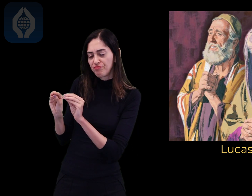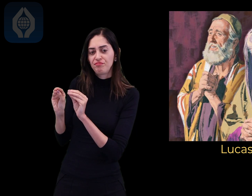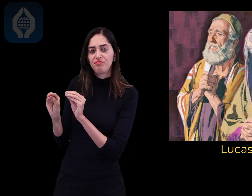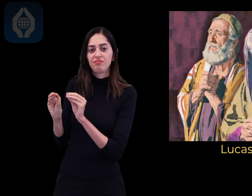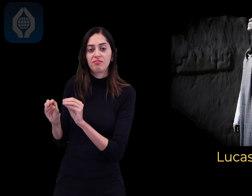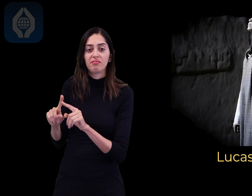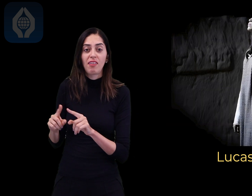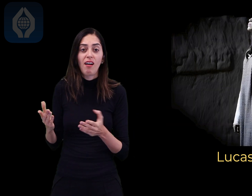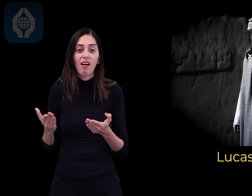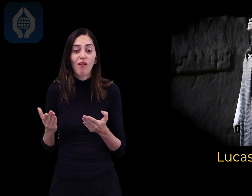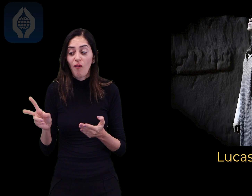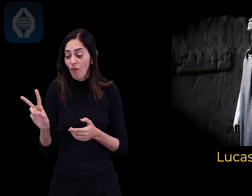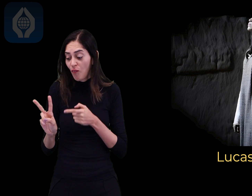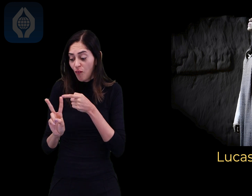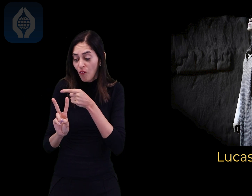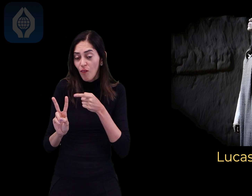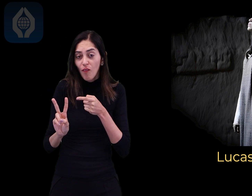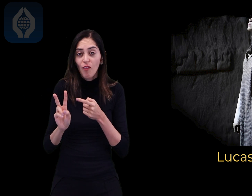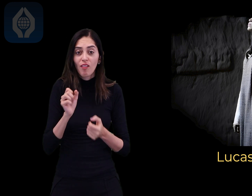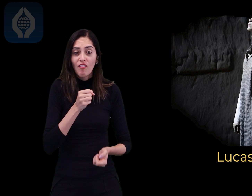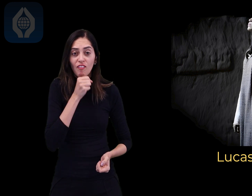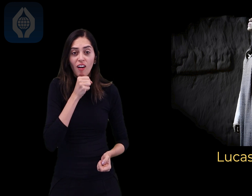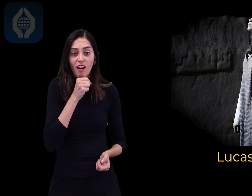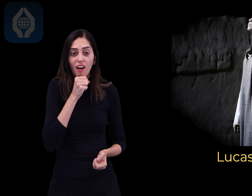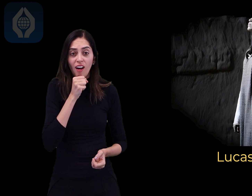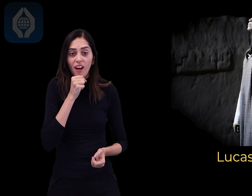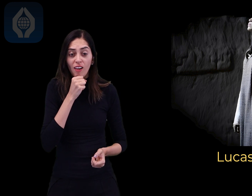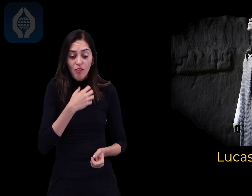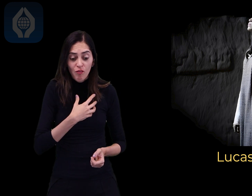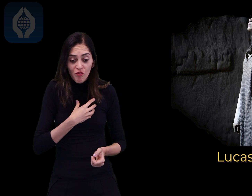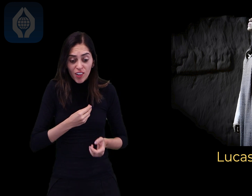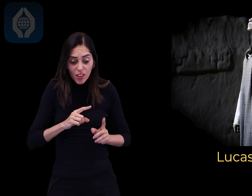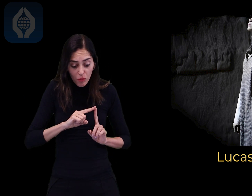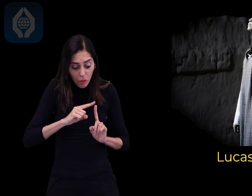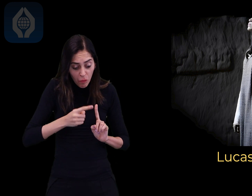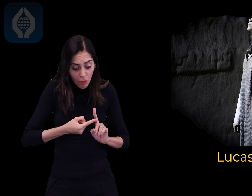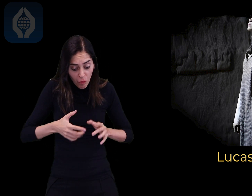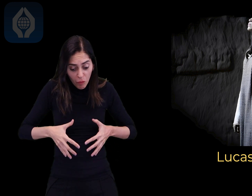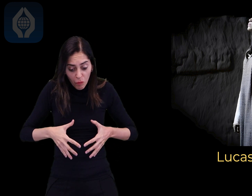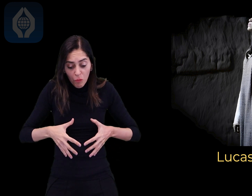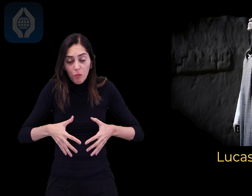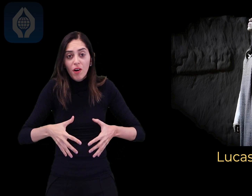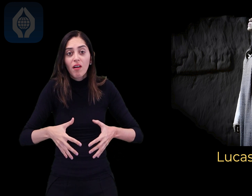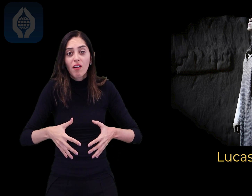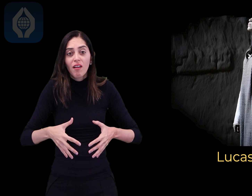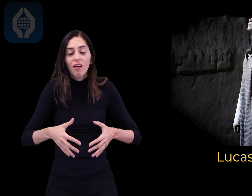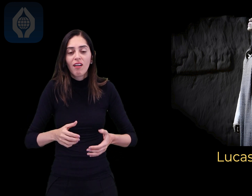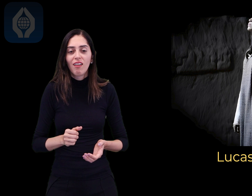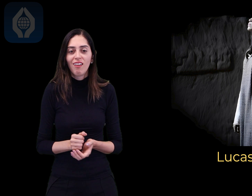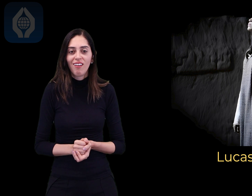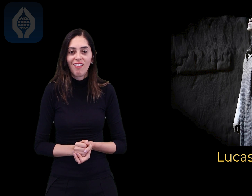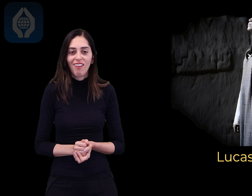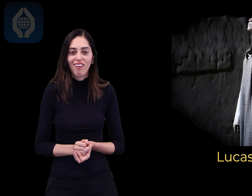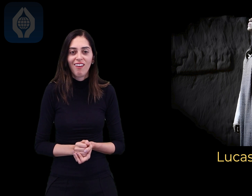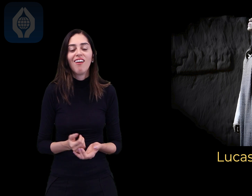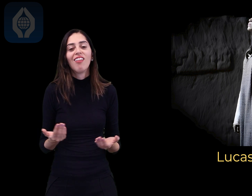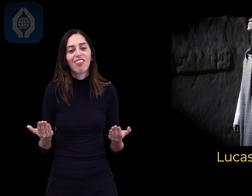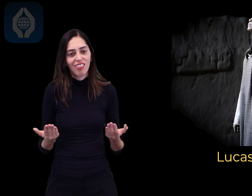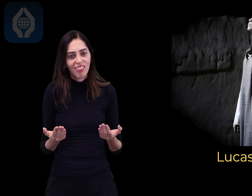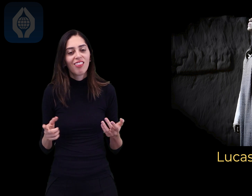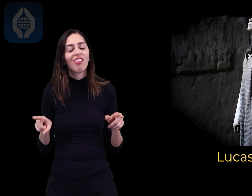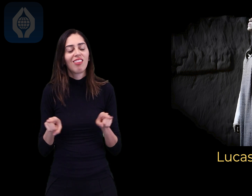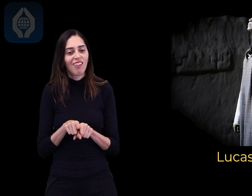a Maria. Agora havia chegado o tempo de Deus cumprir suas promessas referentes ao